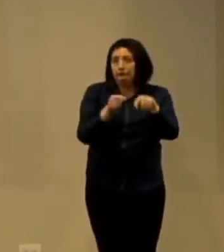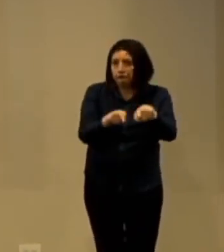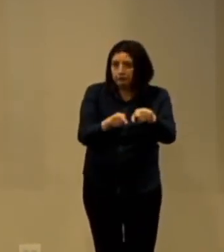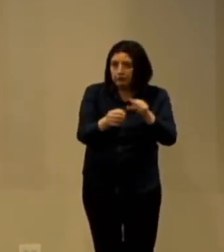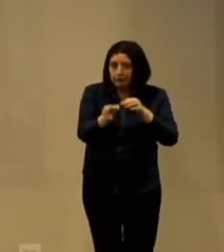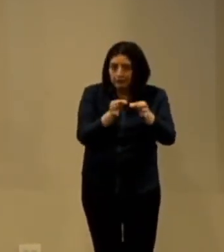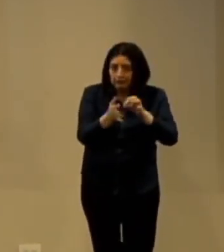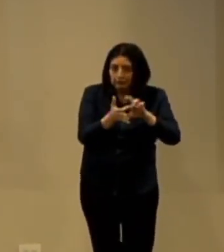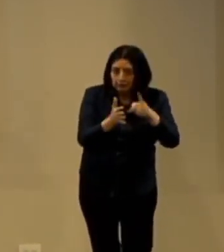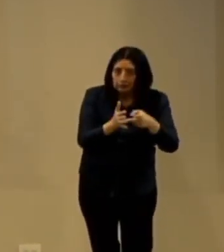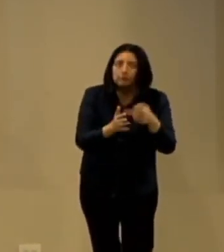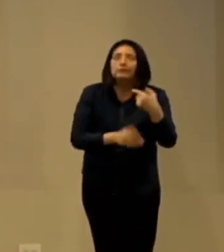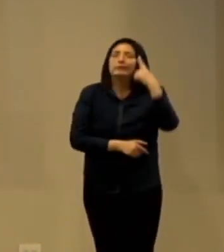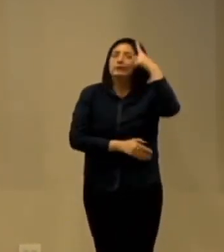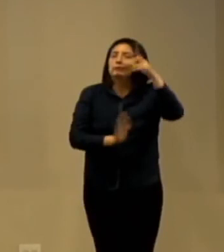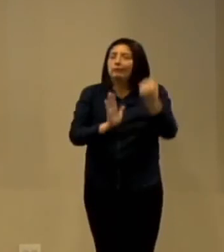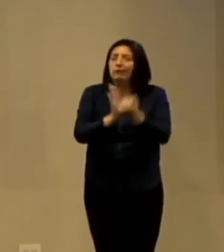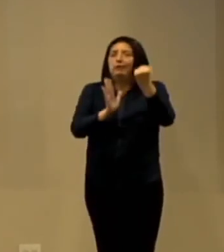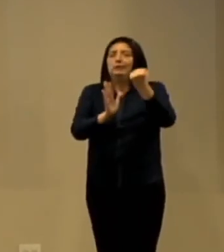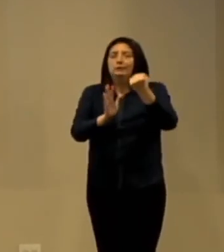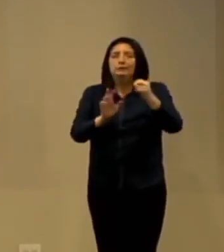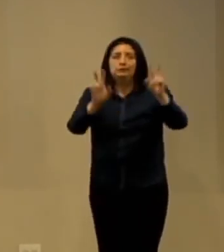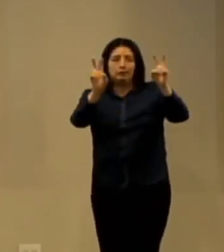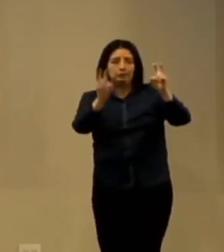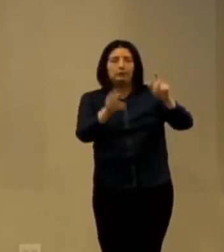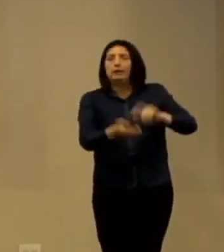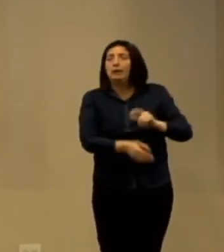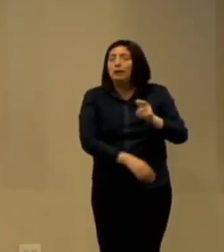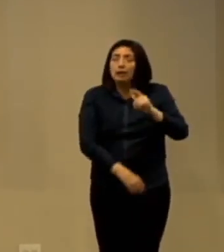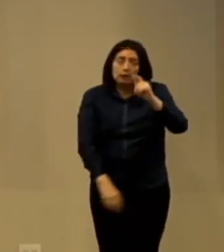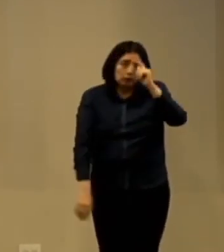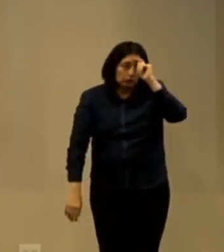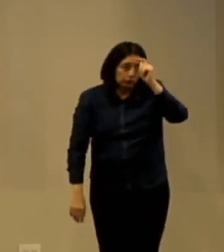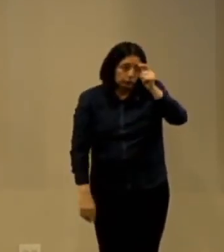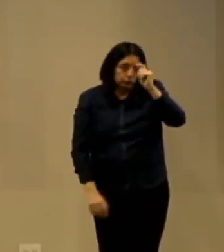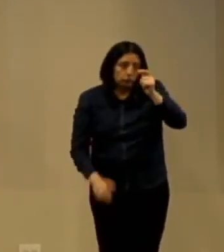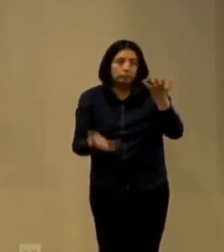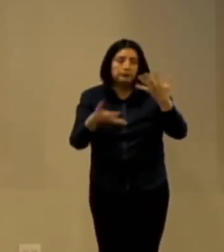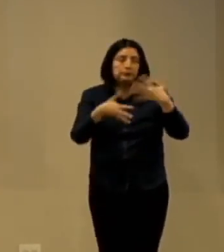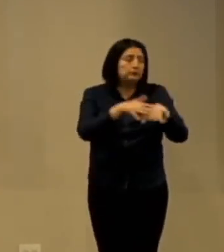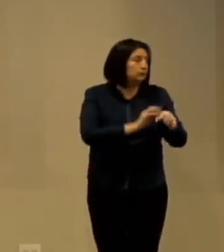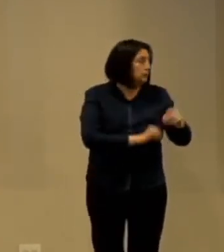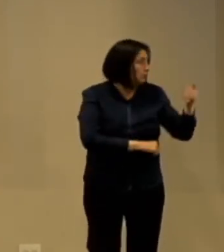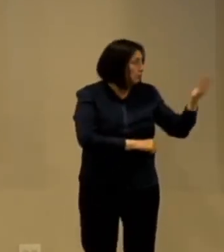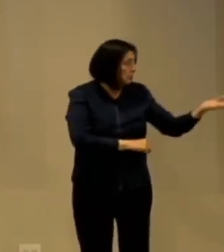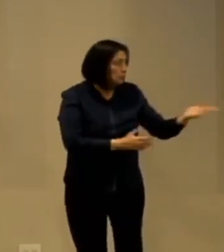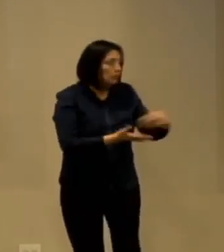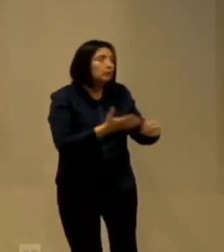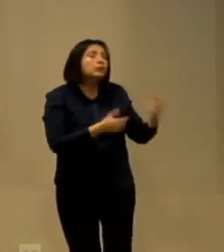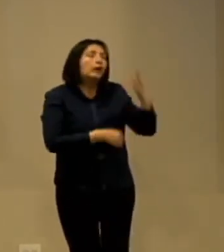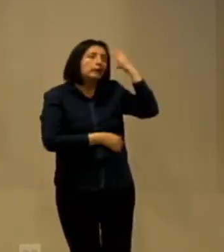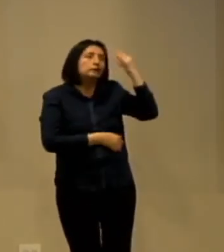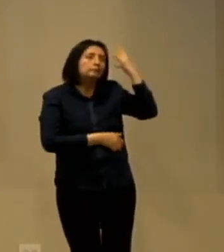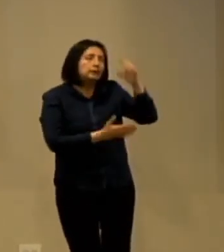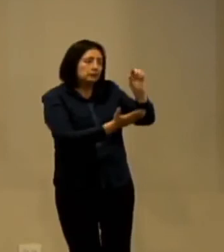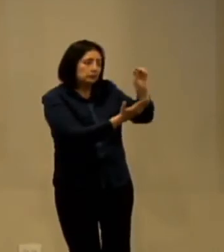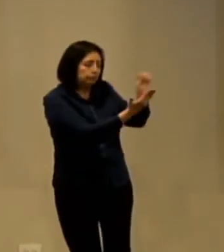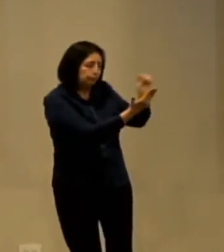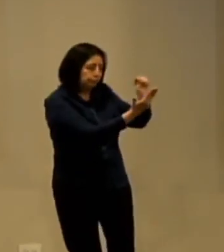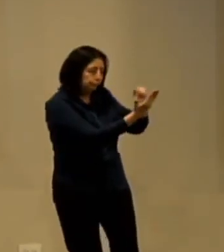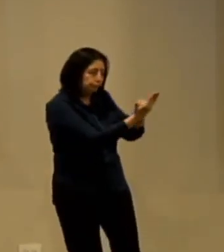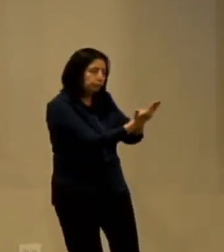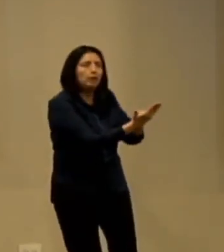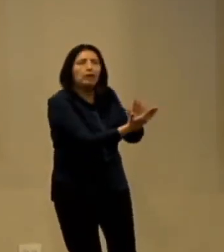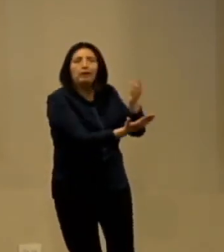Y recuerdo que en su validación en Tumbes Accesible, por eso cuando propone Américo sistematizar la experiencia de Tumbes Accesible, primero nos